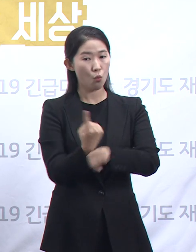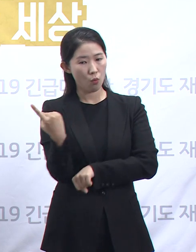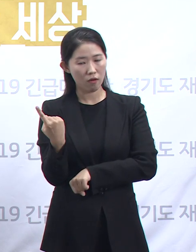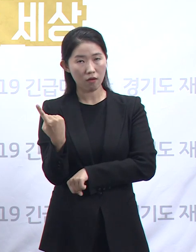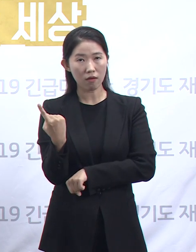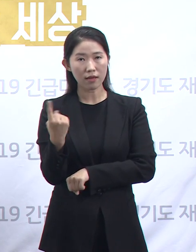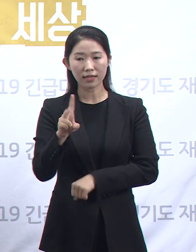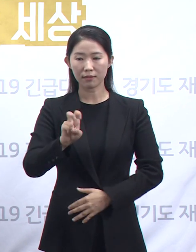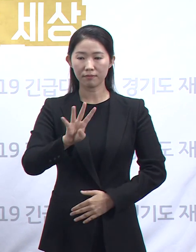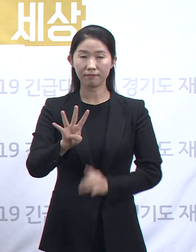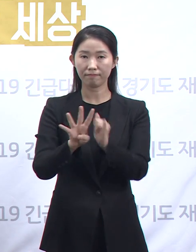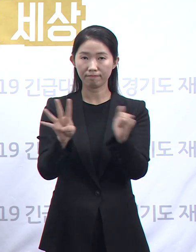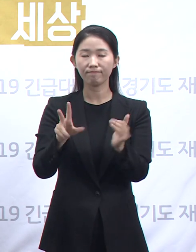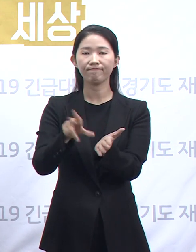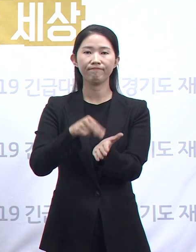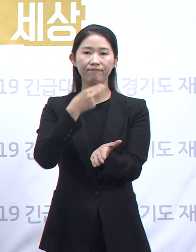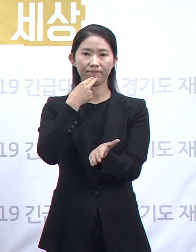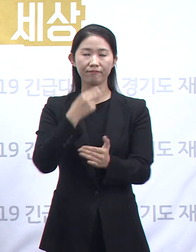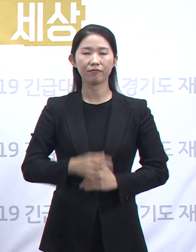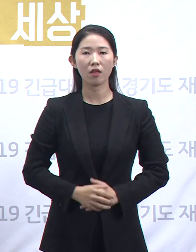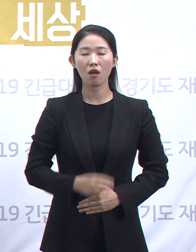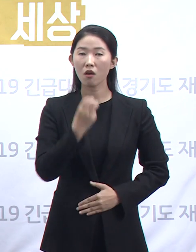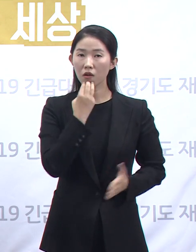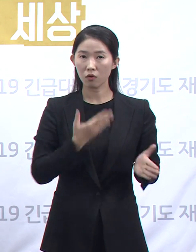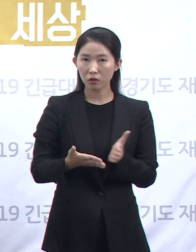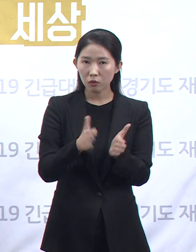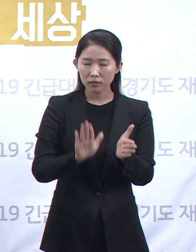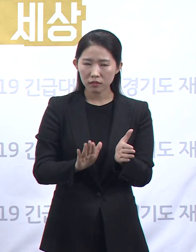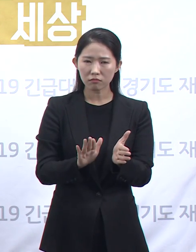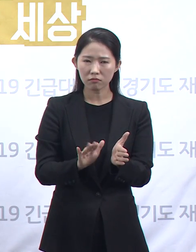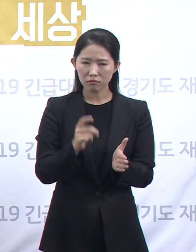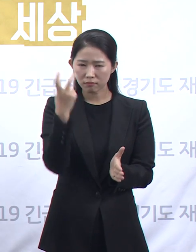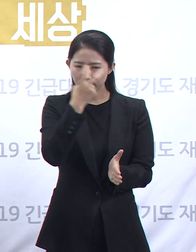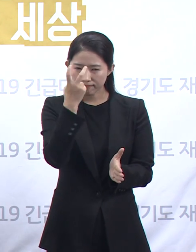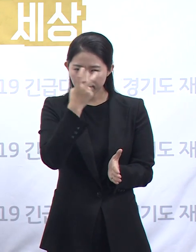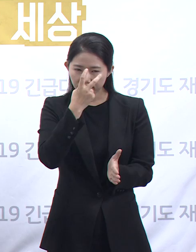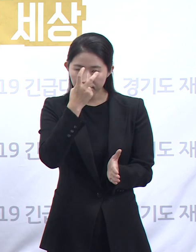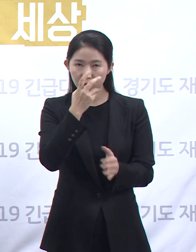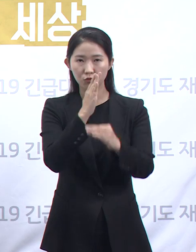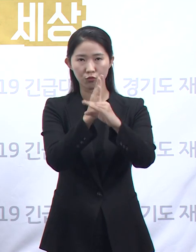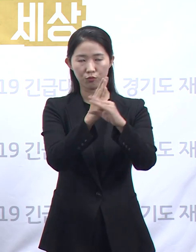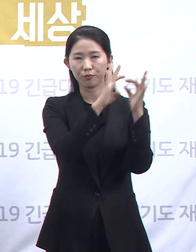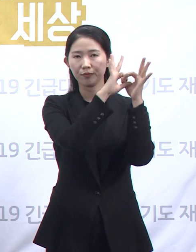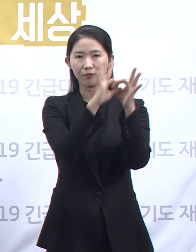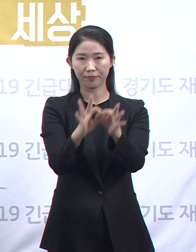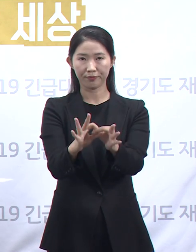판정 받았습니다. 도는 심층 역학 조사를 진행하며 상황을 지속 모니터링하고 있습니다.